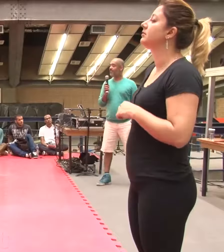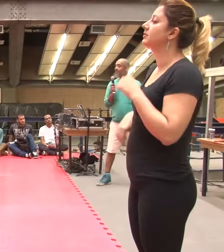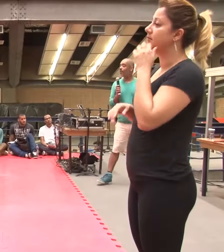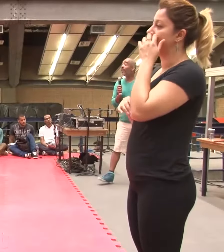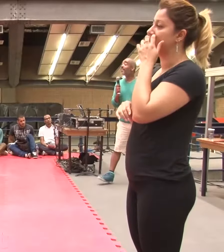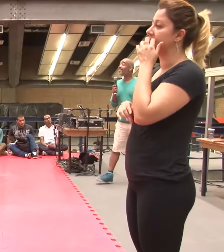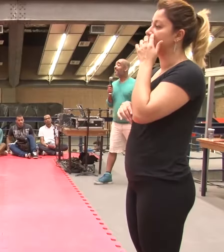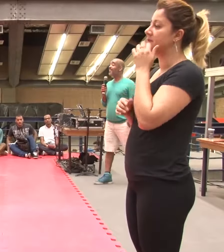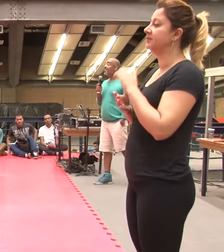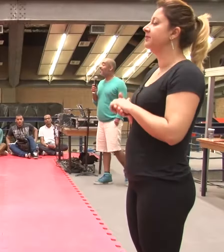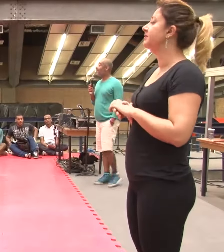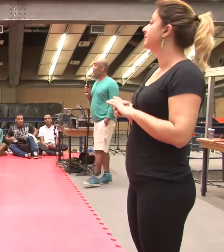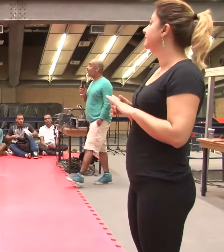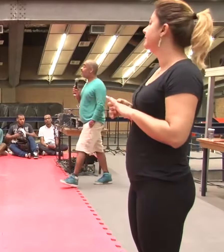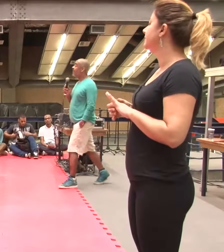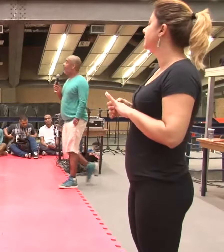Oi?